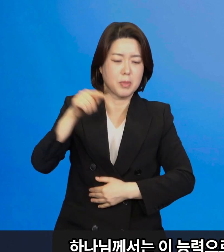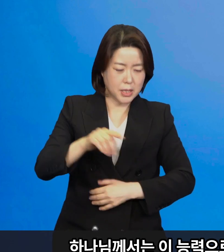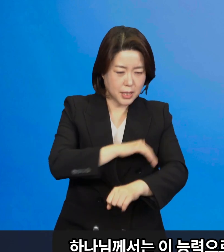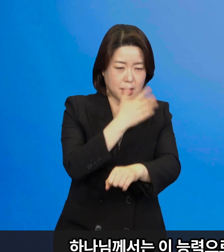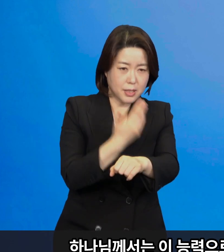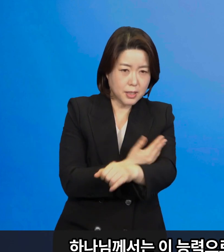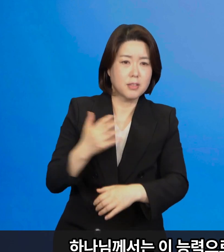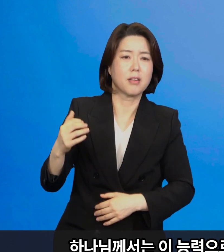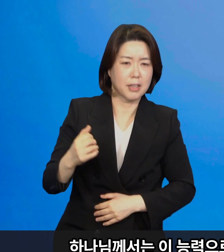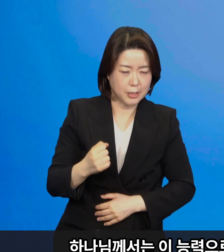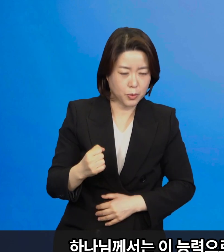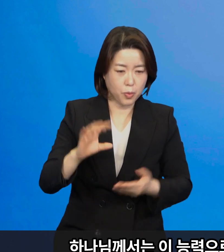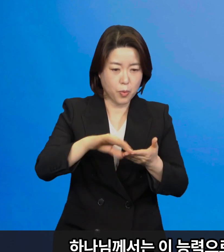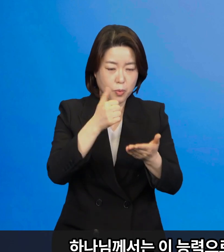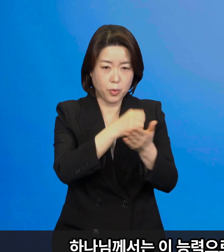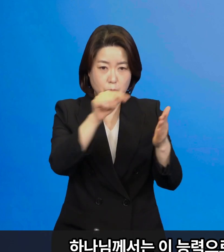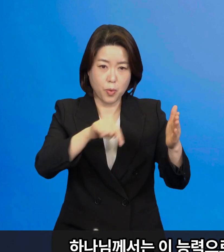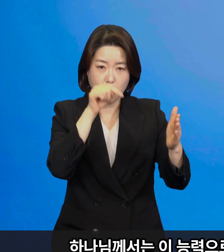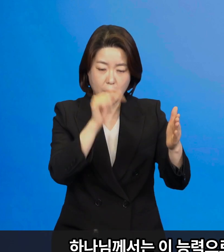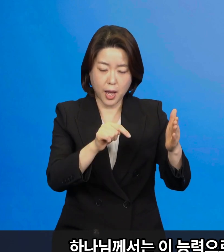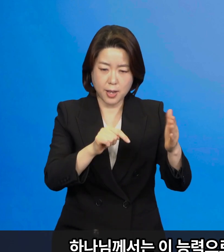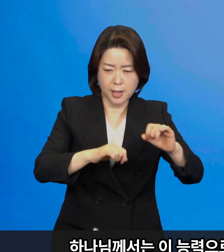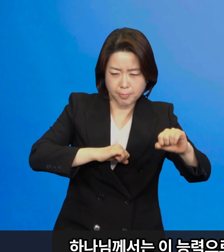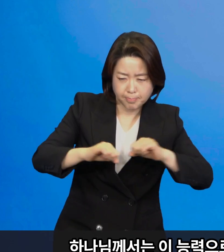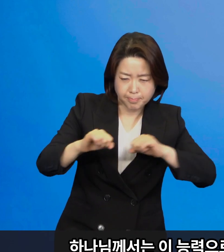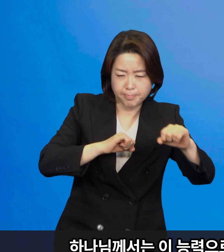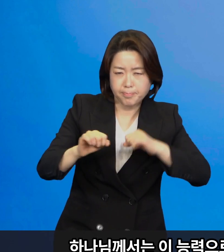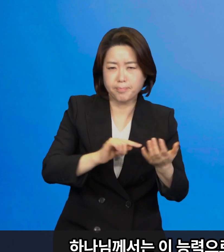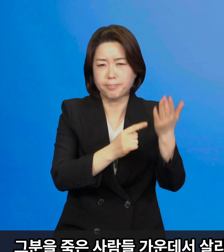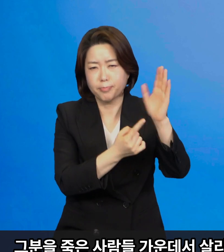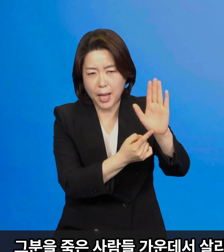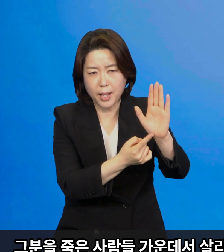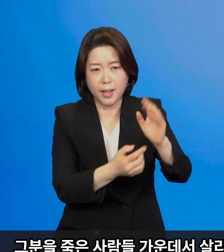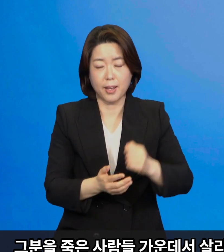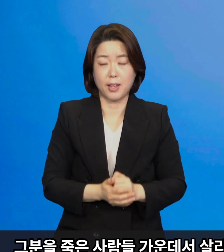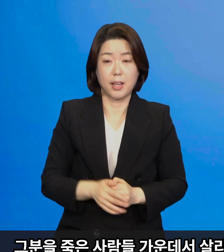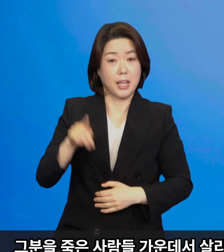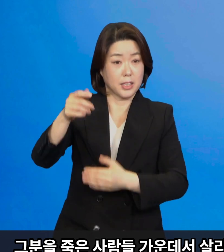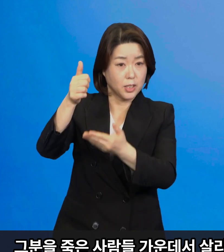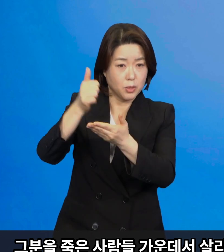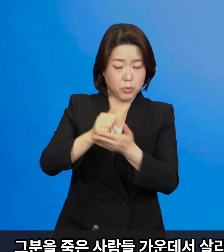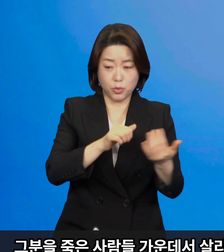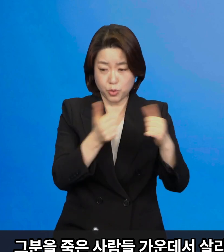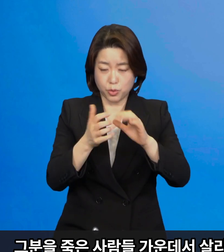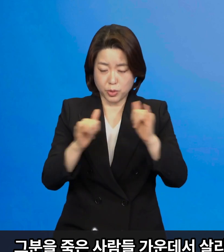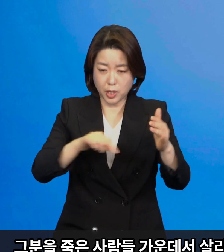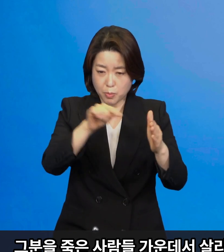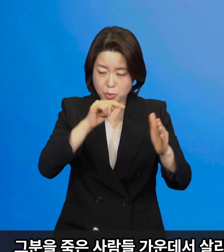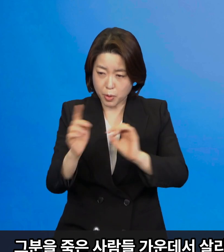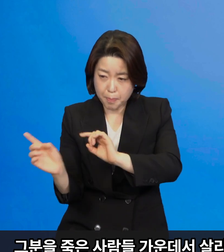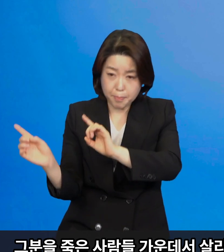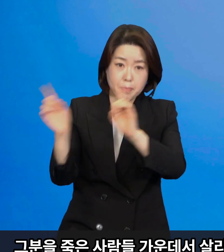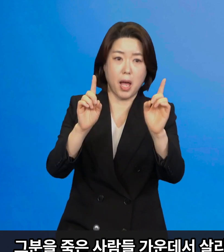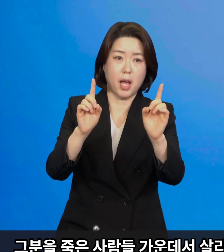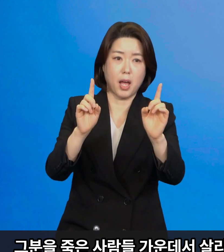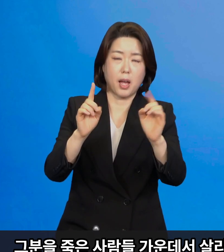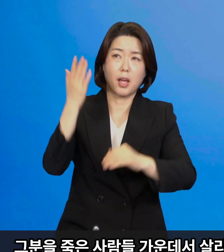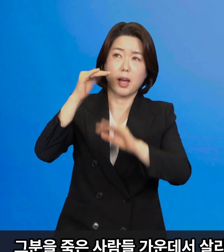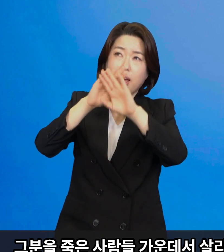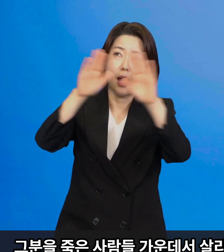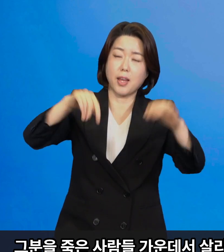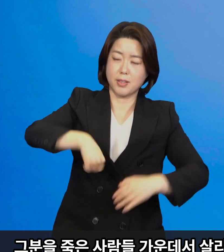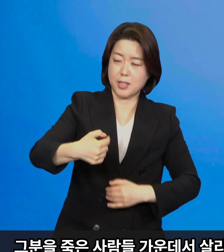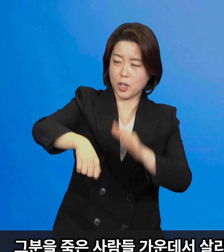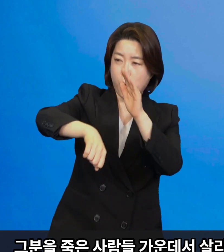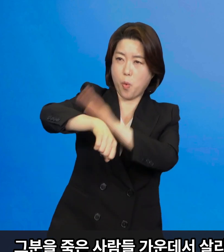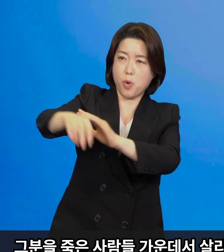능력으로 그리스도 안에 역사하시고 발휘하셔서 그분을 죽은 사람들 가운데서 살리시고 하늘에서 자기